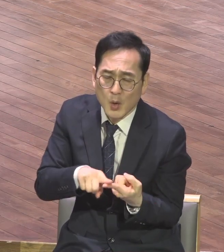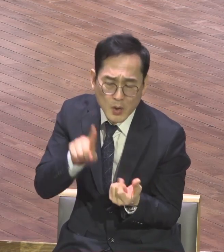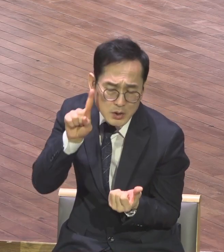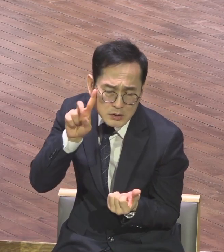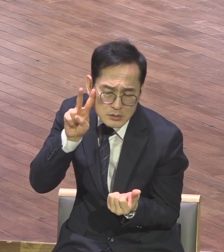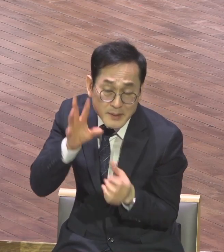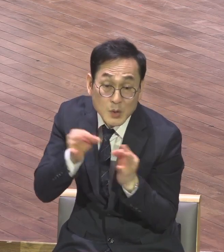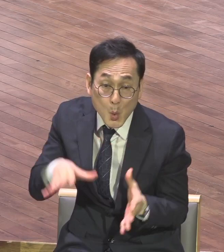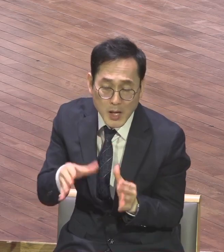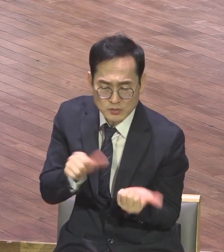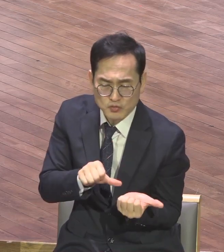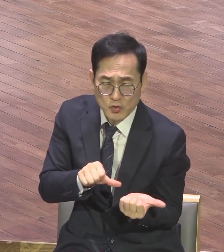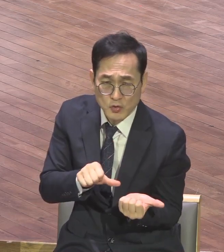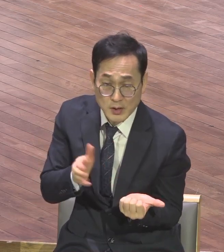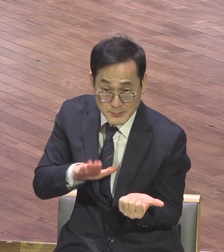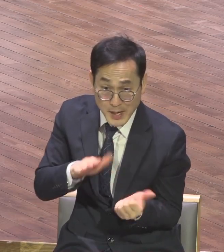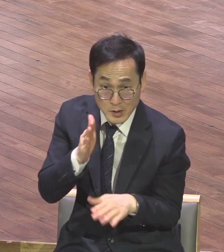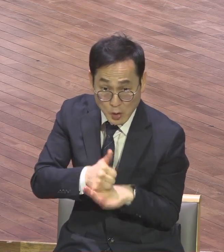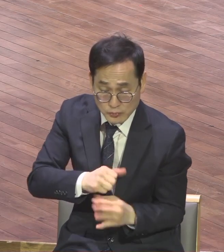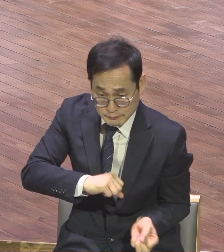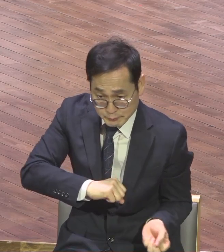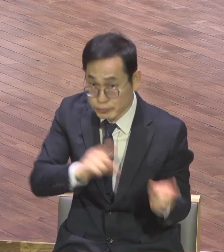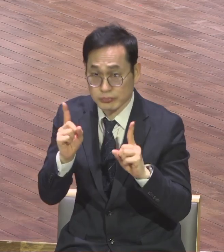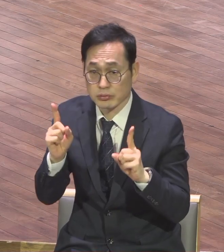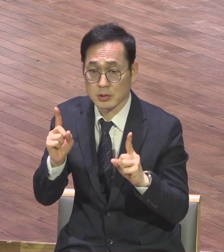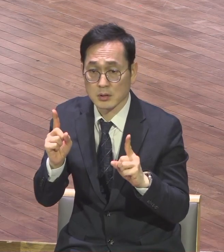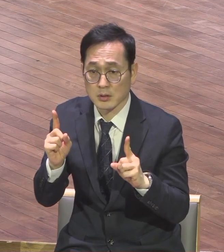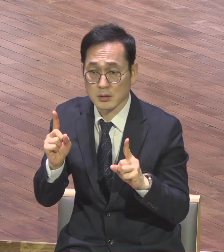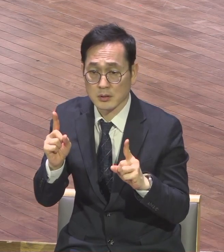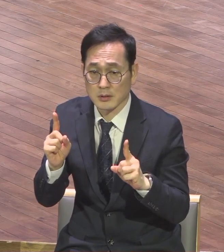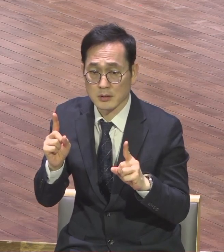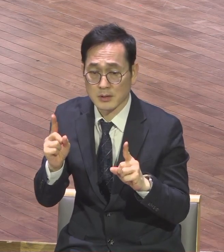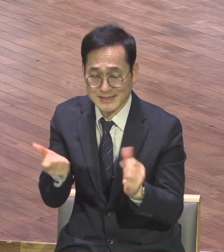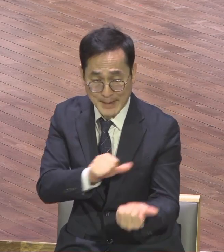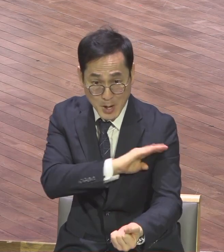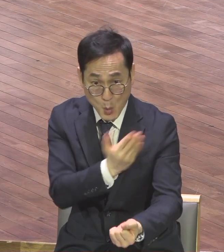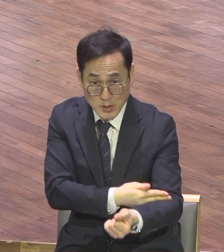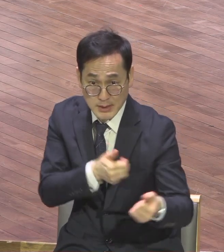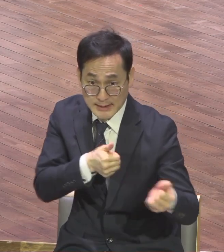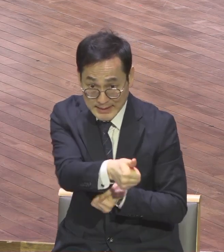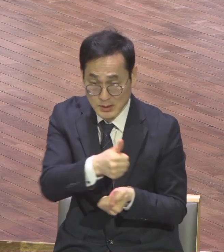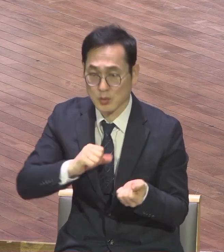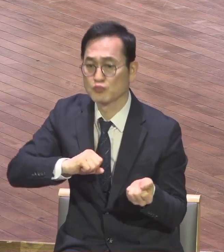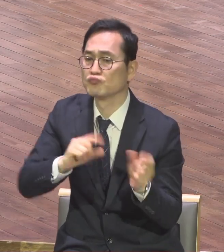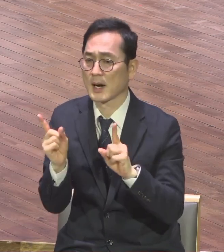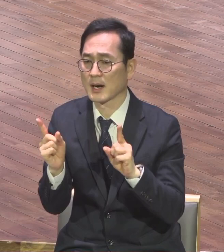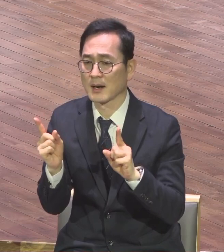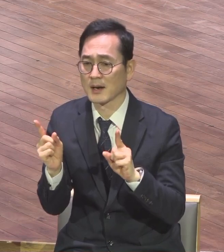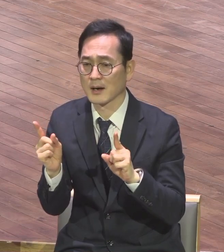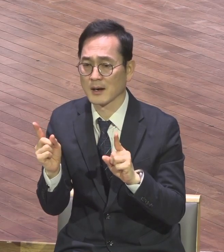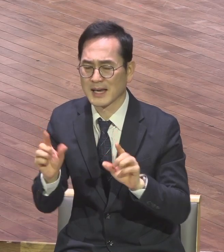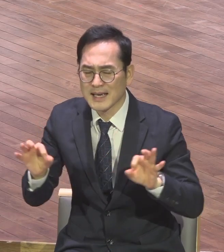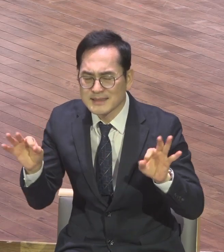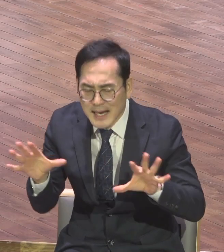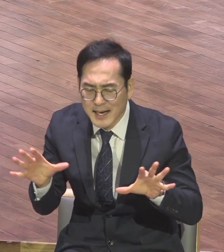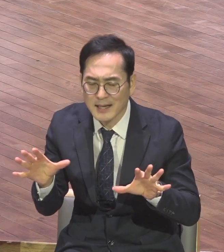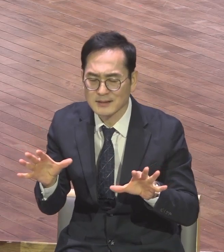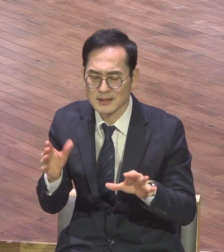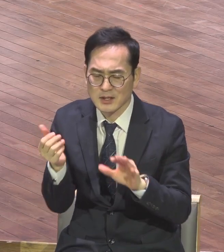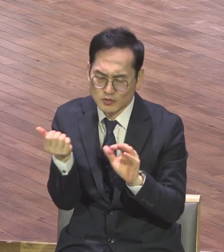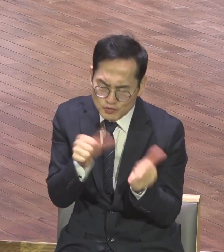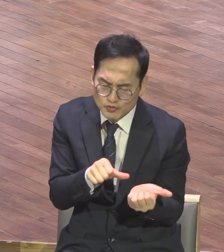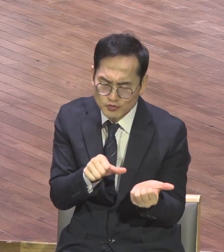사망 권세를 이기시고 부활하셨다. 잘 들으세요. 왜 예수님이 잠시 사망에